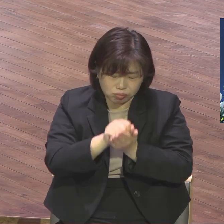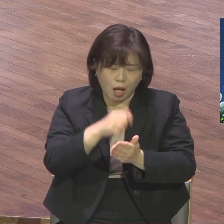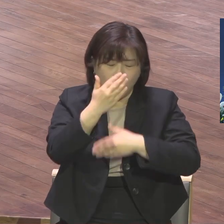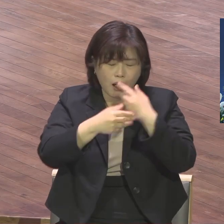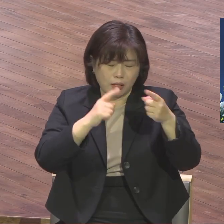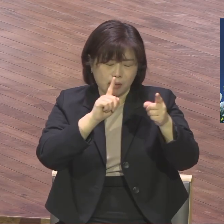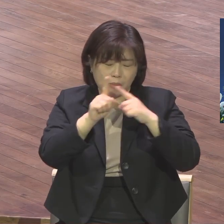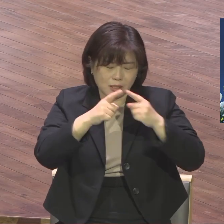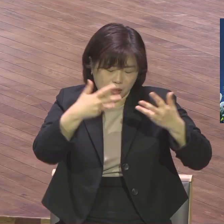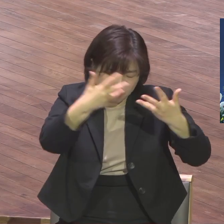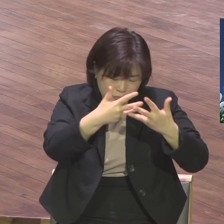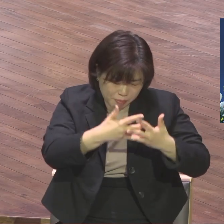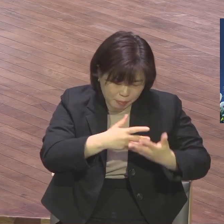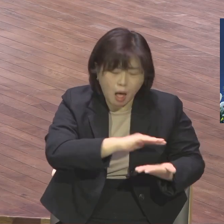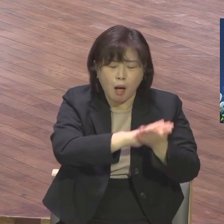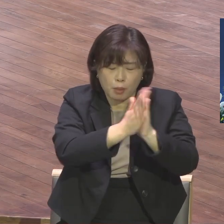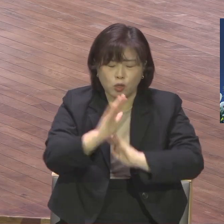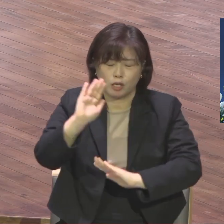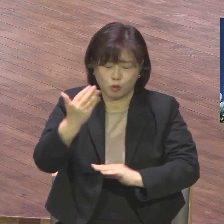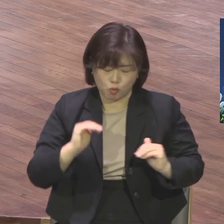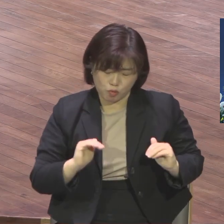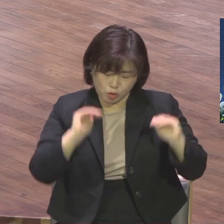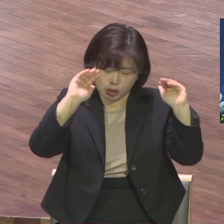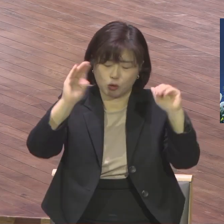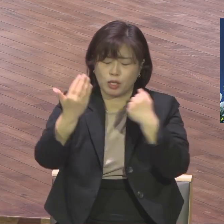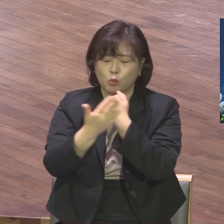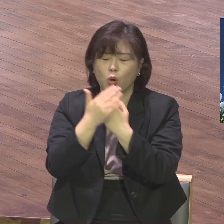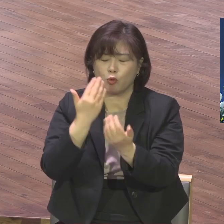다 되게 하여 주옵소서. 예수 이름